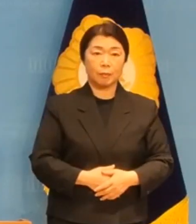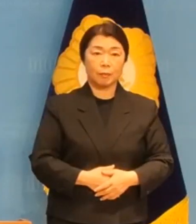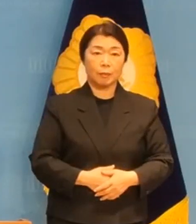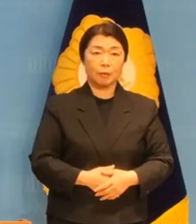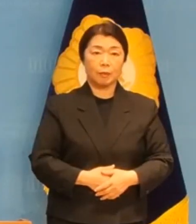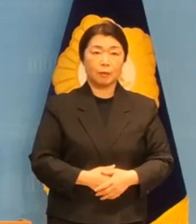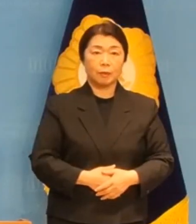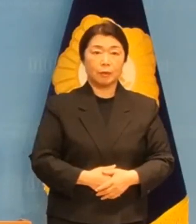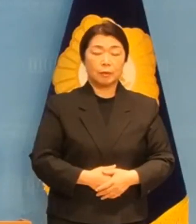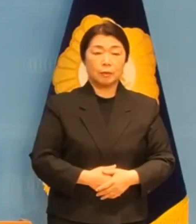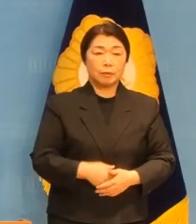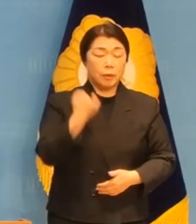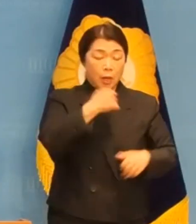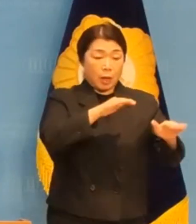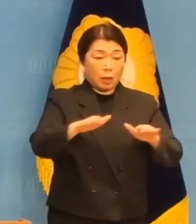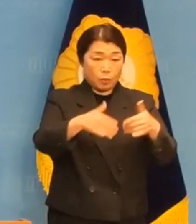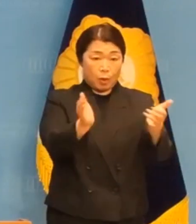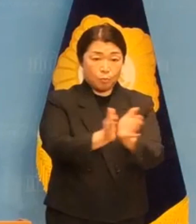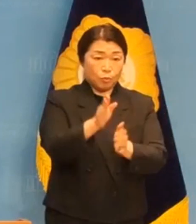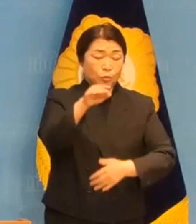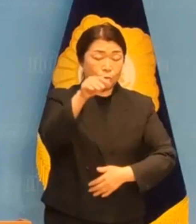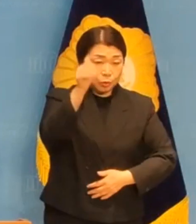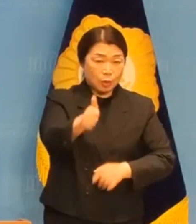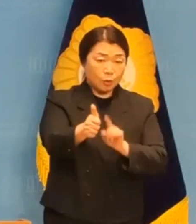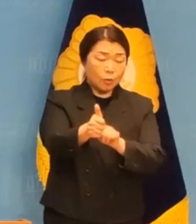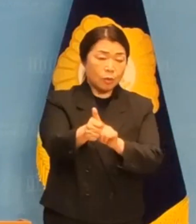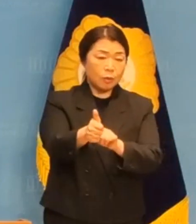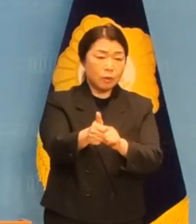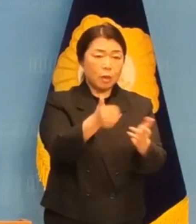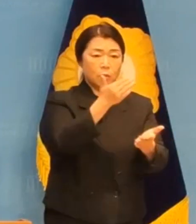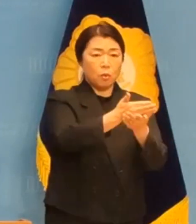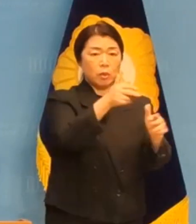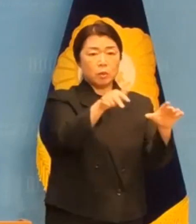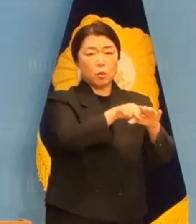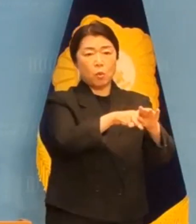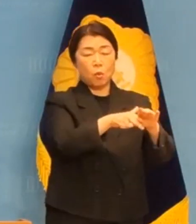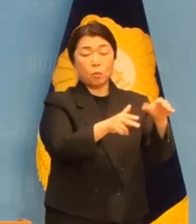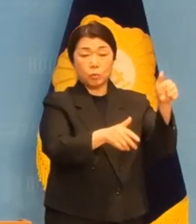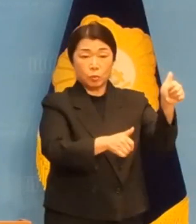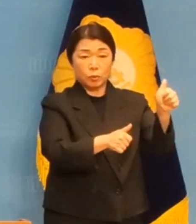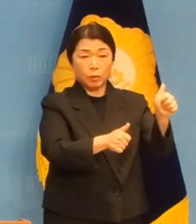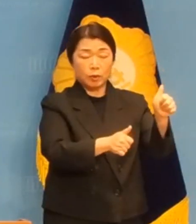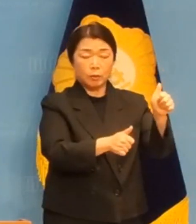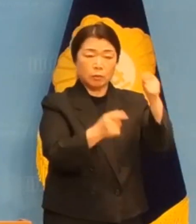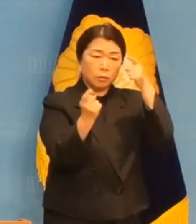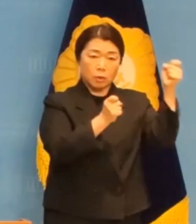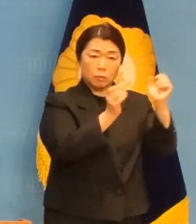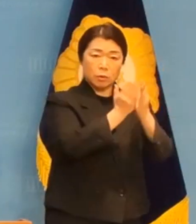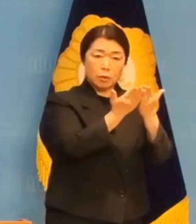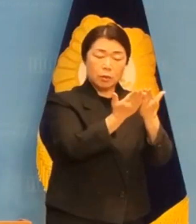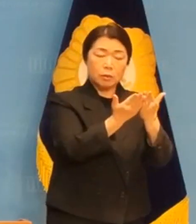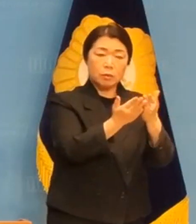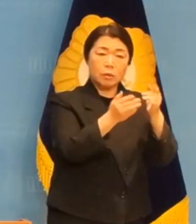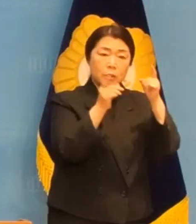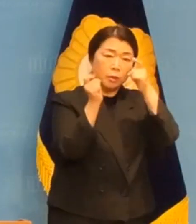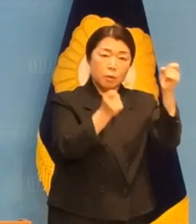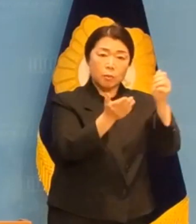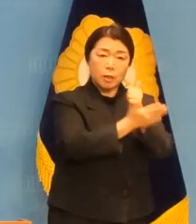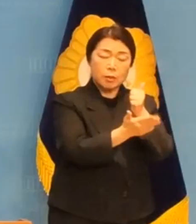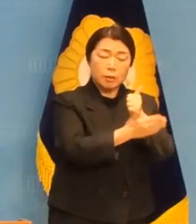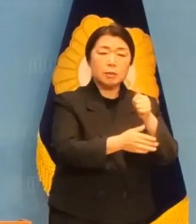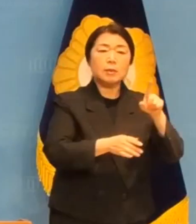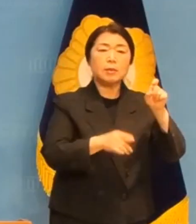전재수 전 해양수산부 장관은 통일교 총재의 자서전을 들고 찍은 기념사진에 대해 선거구 때